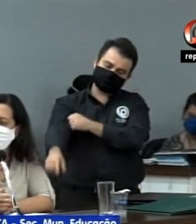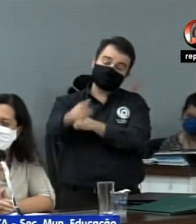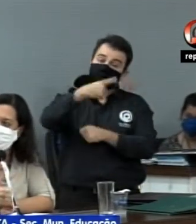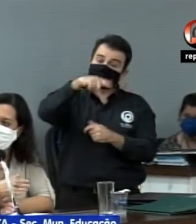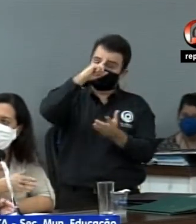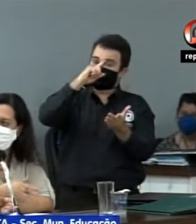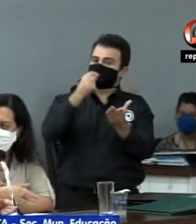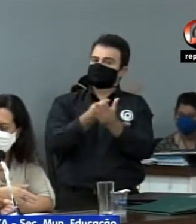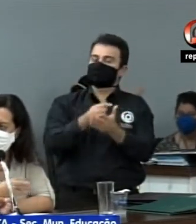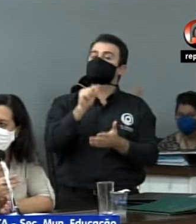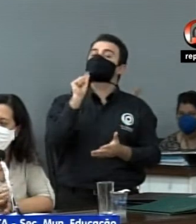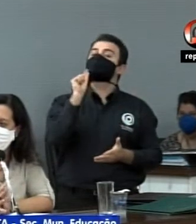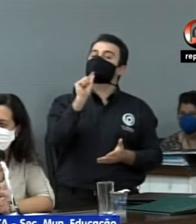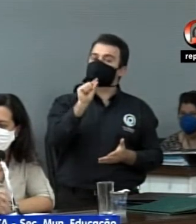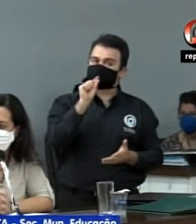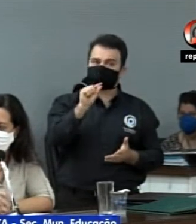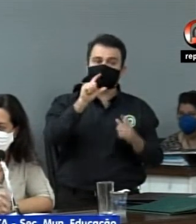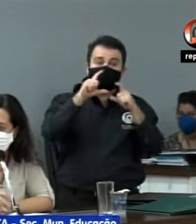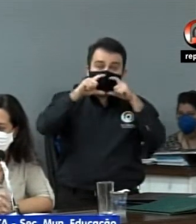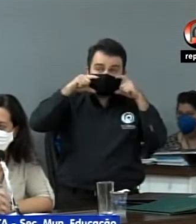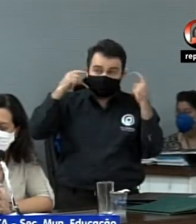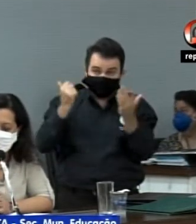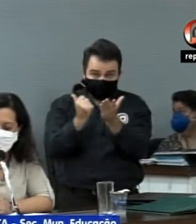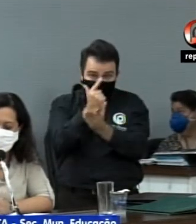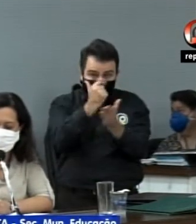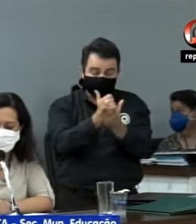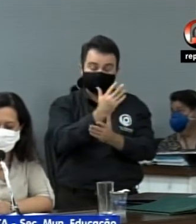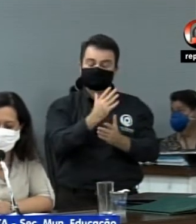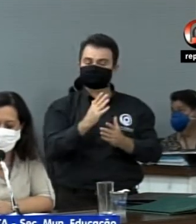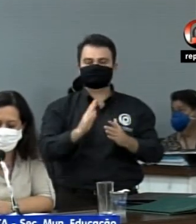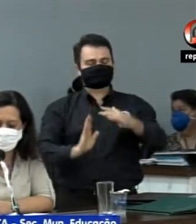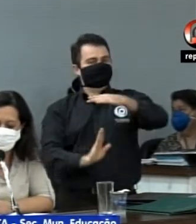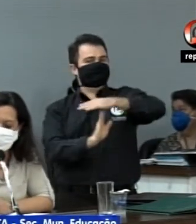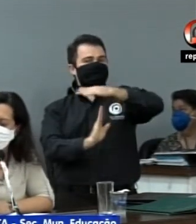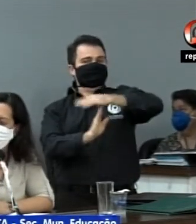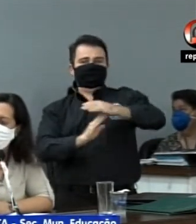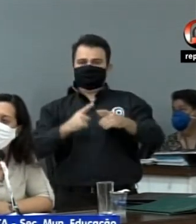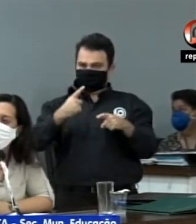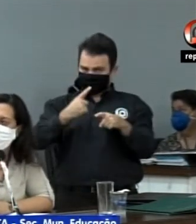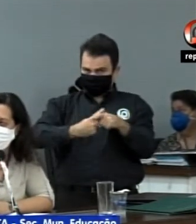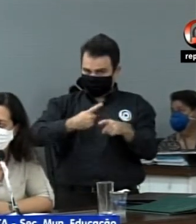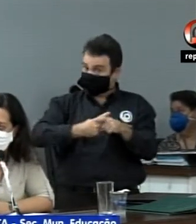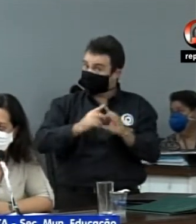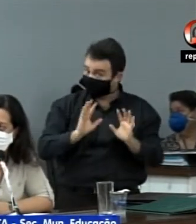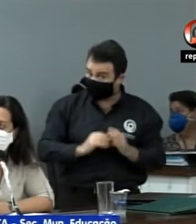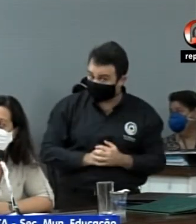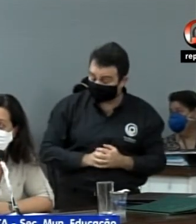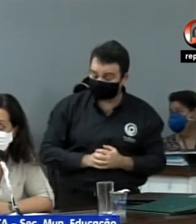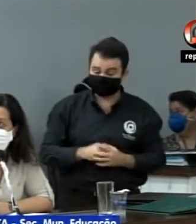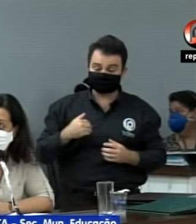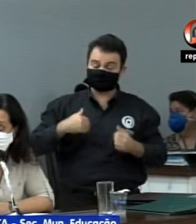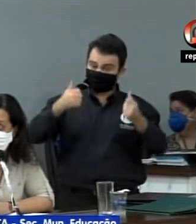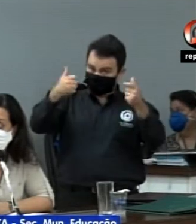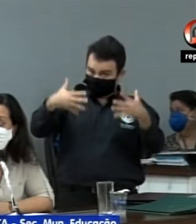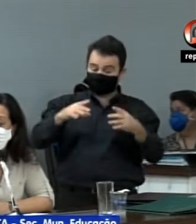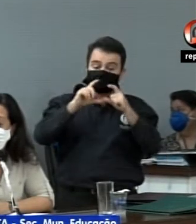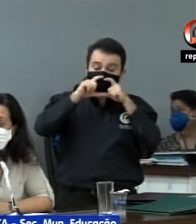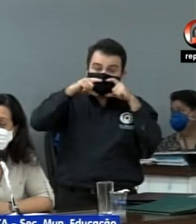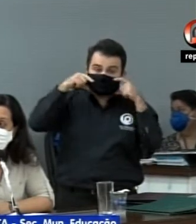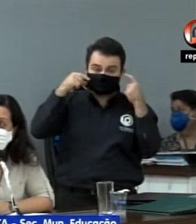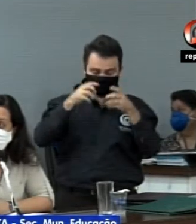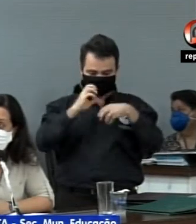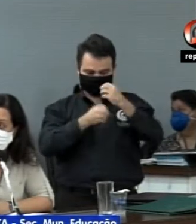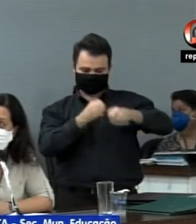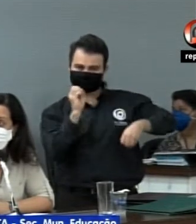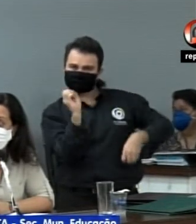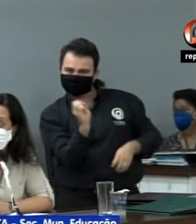de suspender a compra das máscaras? Nós optamos pela compra das máscaras descartáveis, até por uma